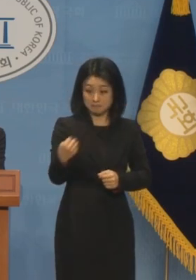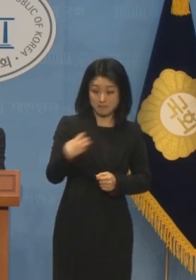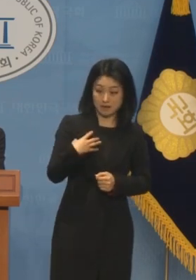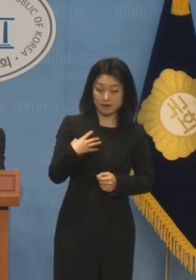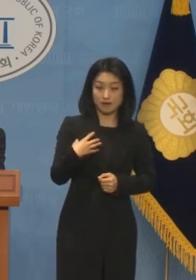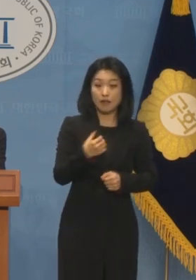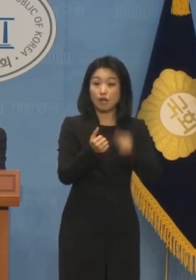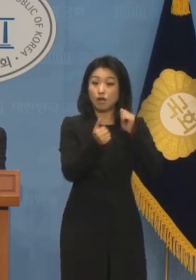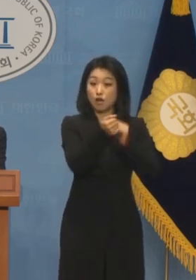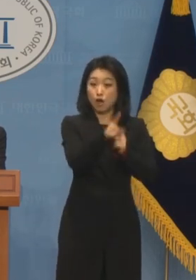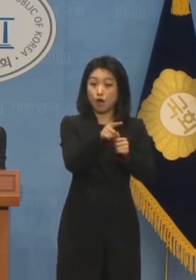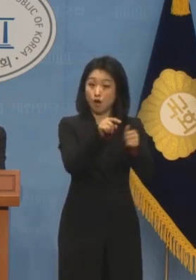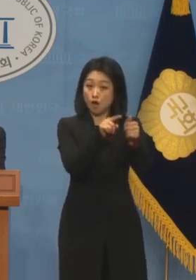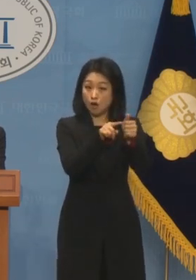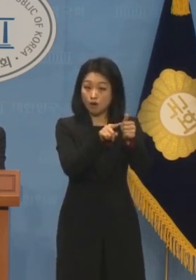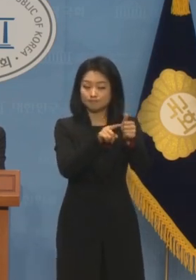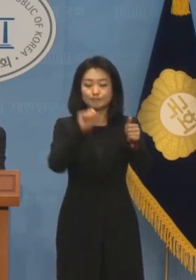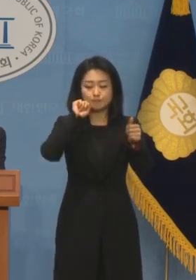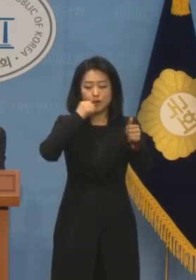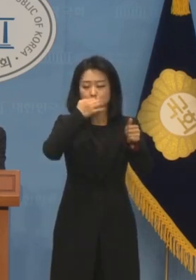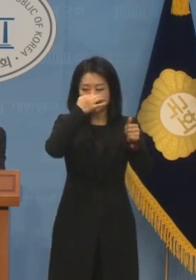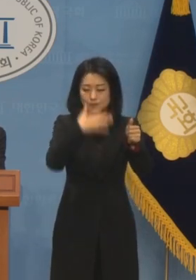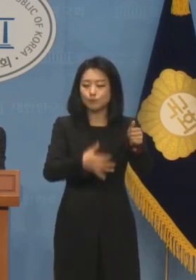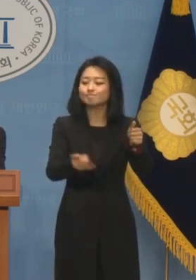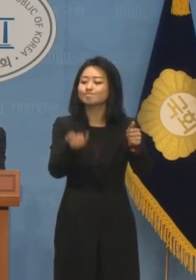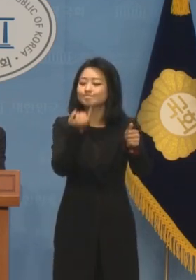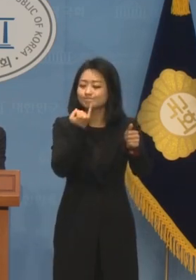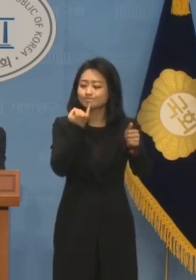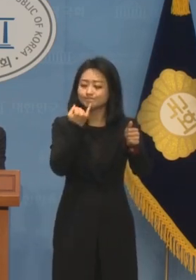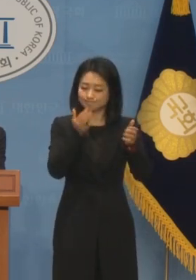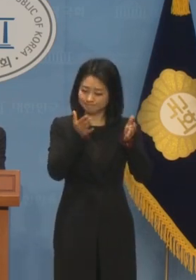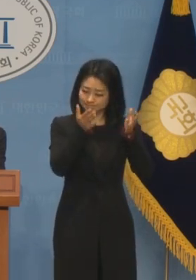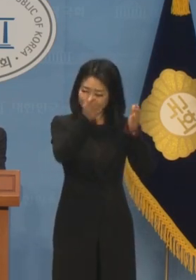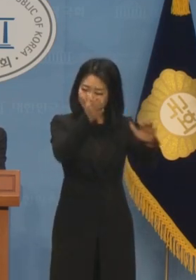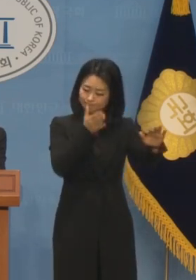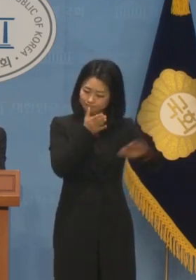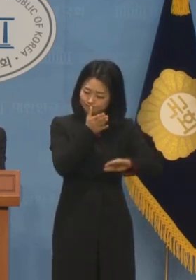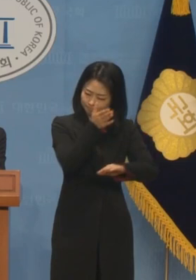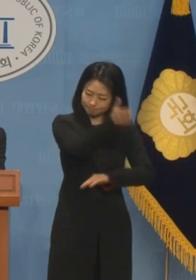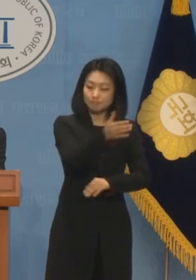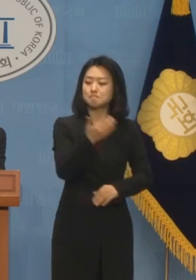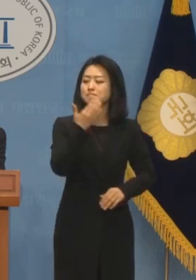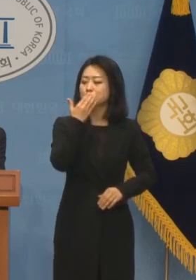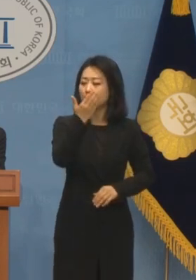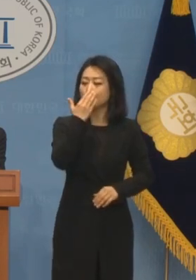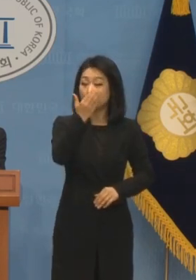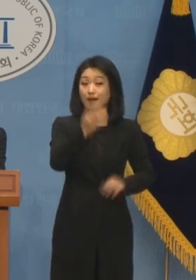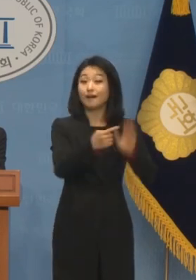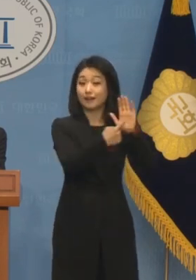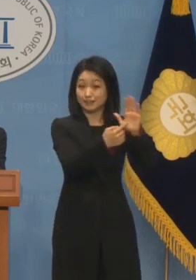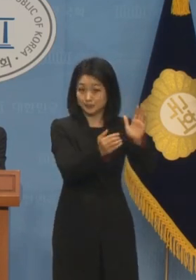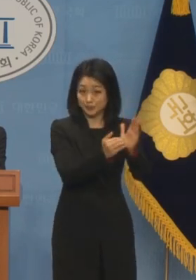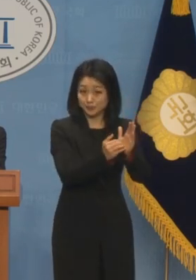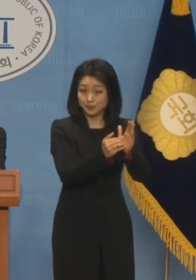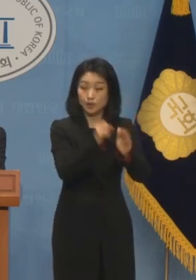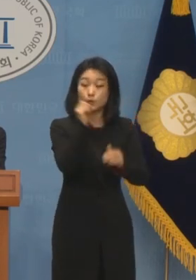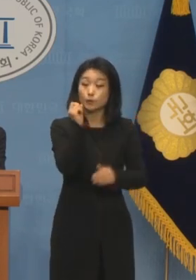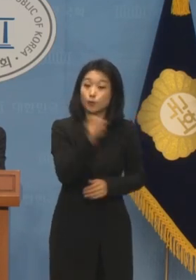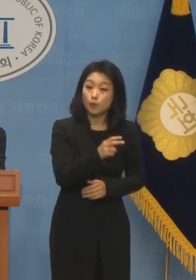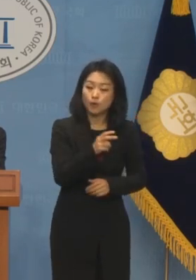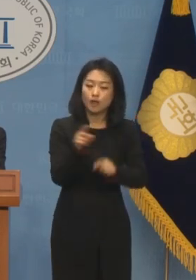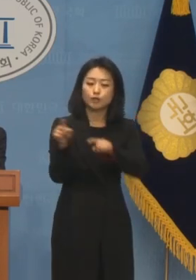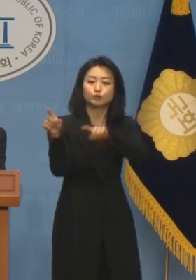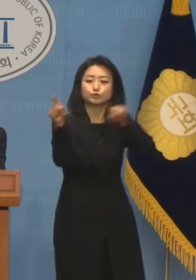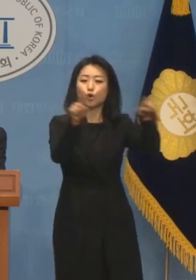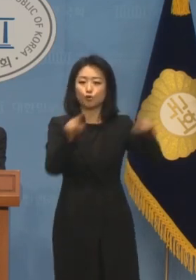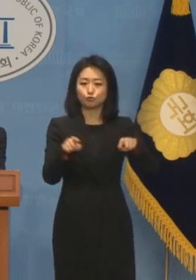허 후보는 어렵고 힘들어도 가야 할 길은 가야 한다고 말합니다. 그러면서 전국